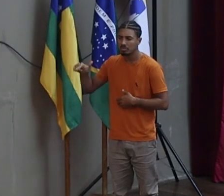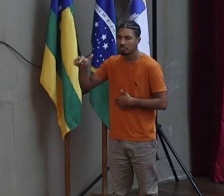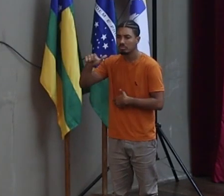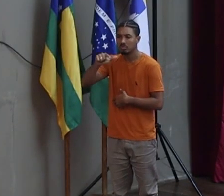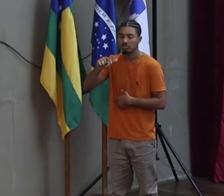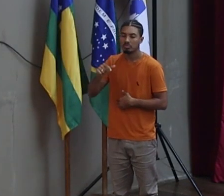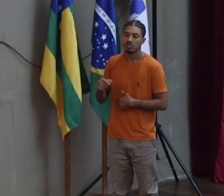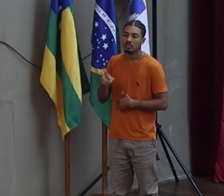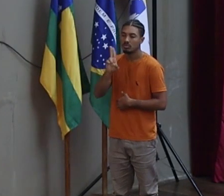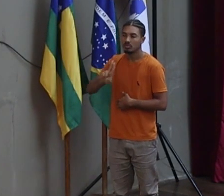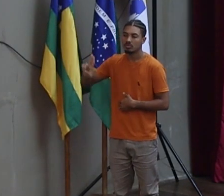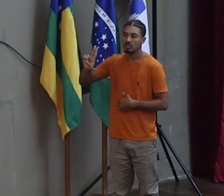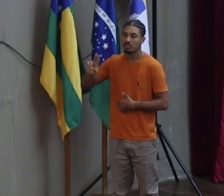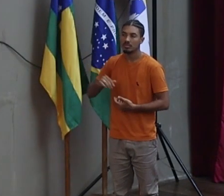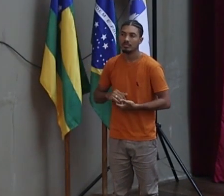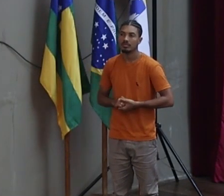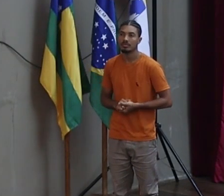universidades. Bom,